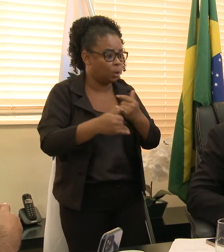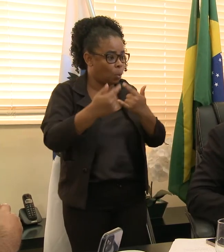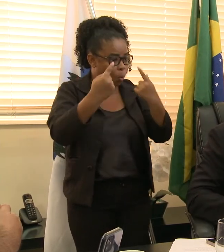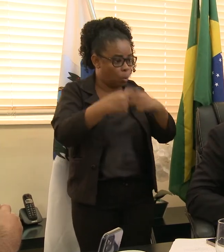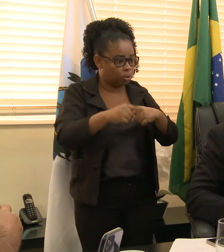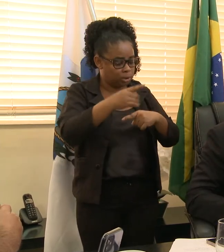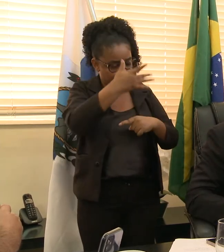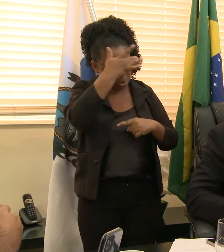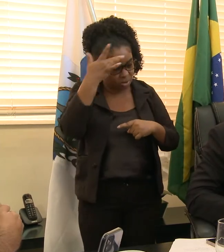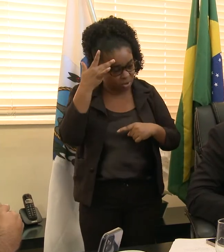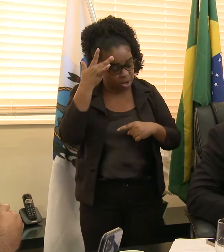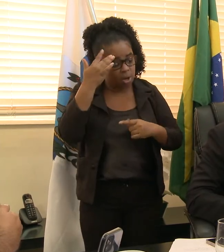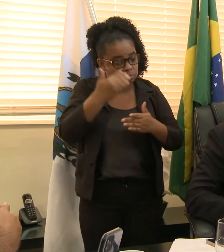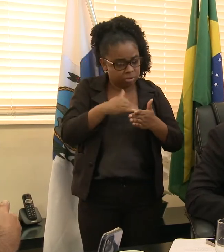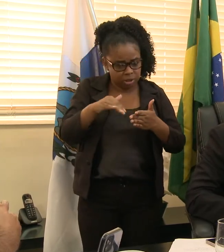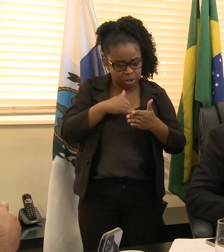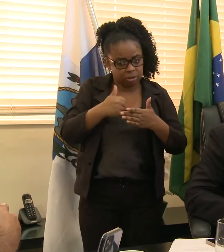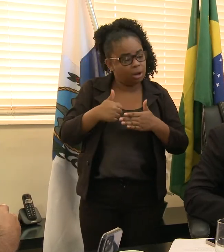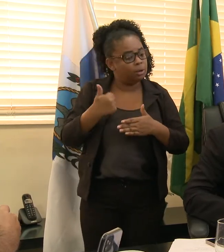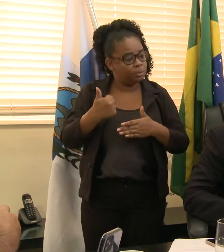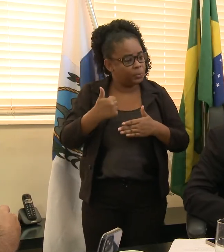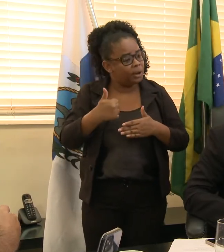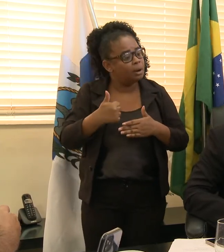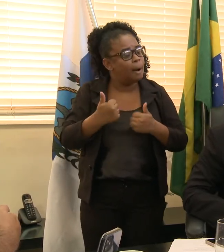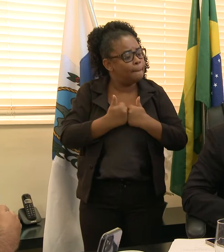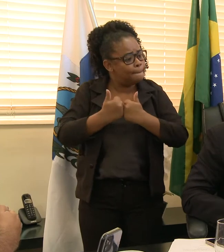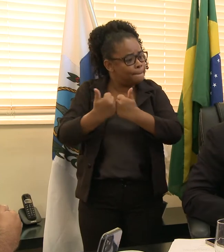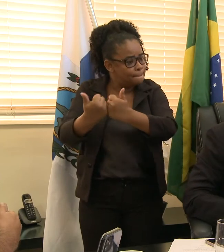total apoio, mas qualquer um de vocês